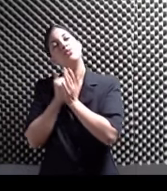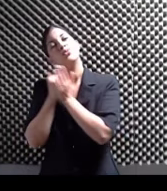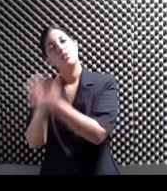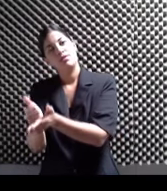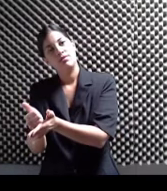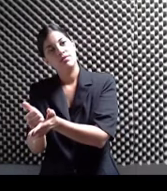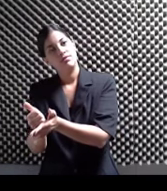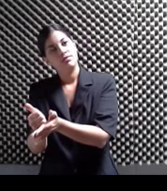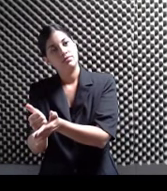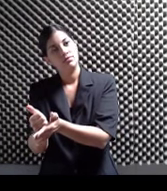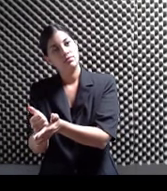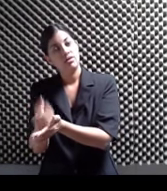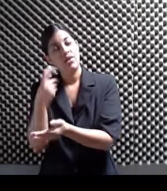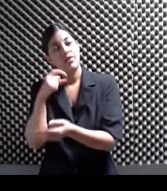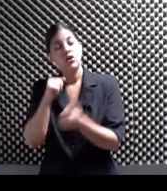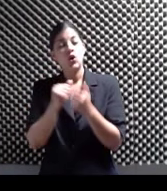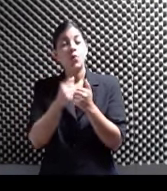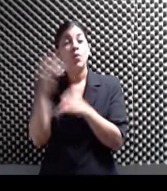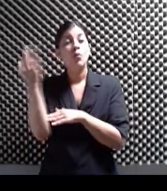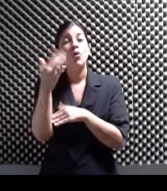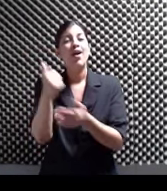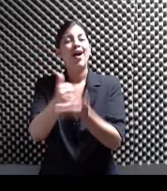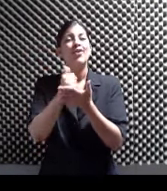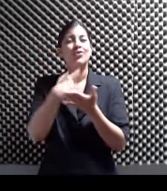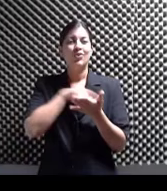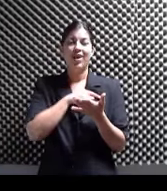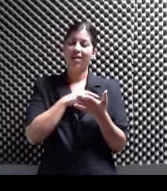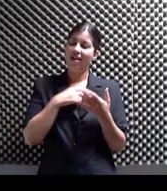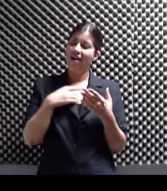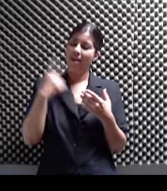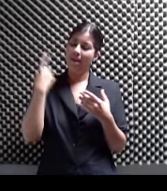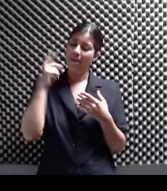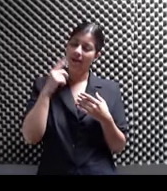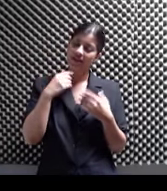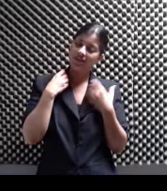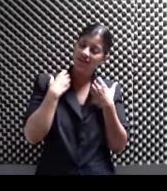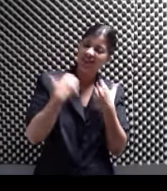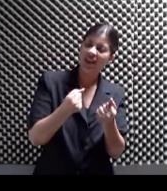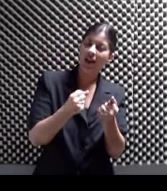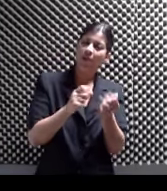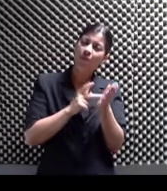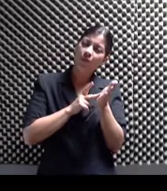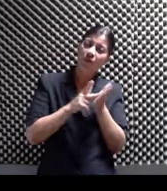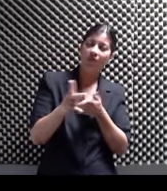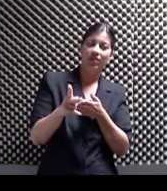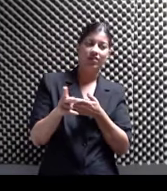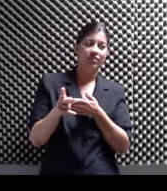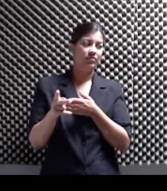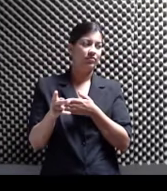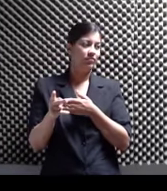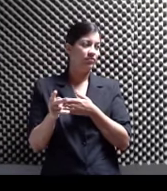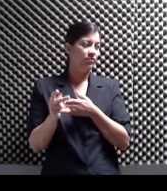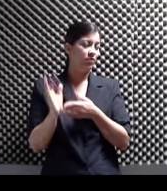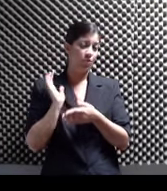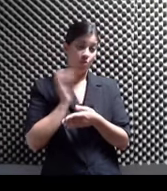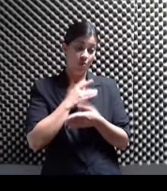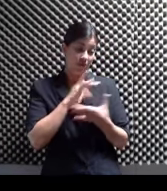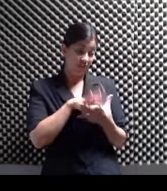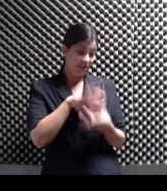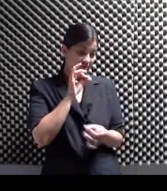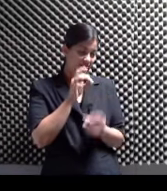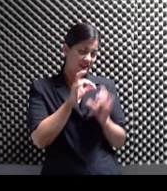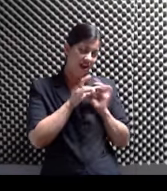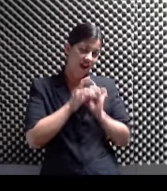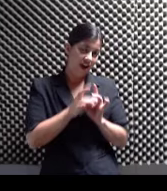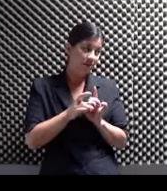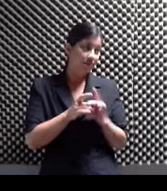también cómo este bosque nos está ayudando a nosotros, uh-huh, a purificar, a sanar y a conectar con nuestra esencia. Ah, pues mira, todo está bien chévere. O